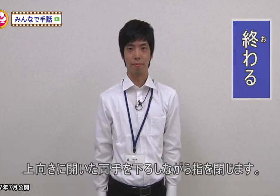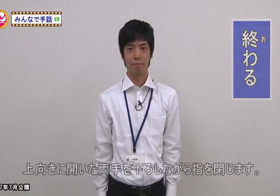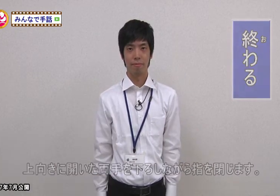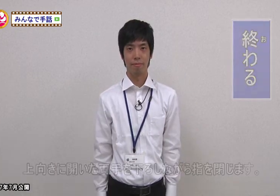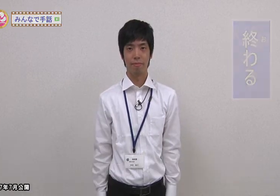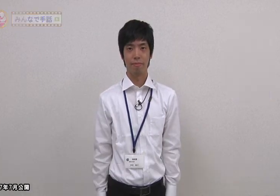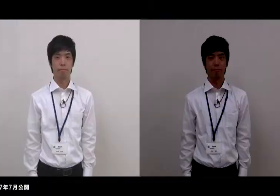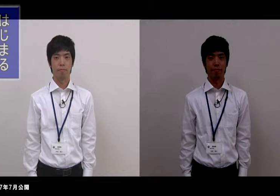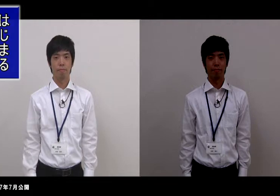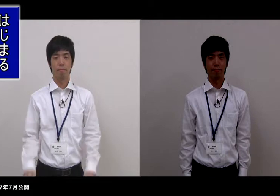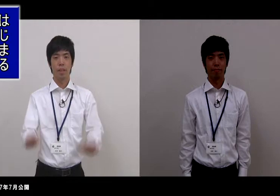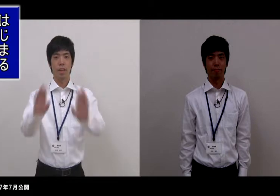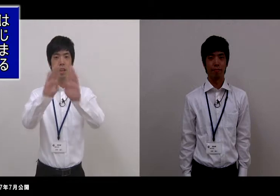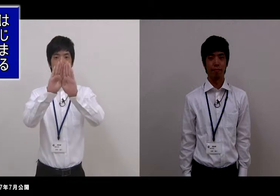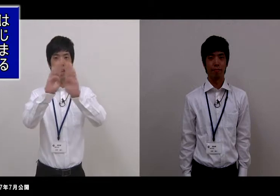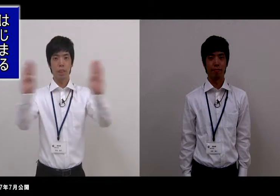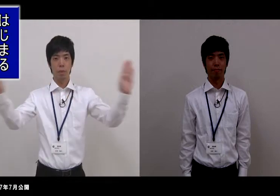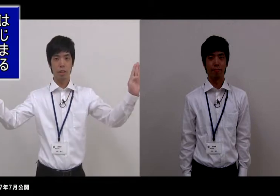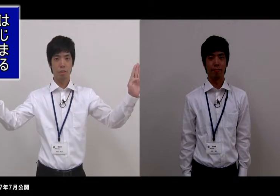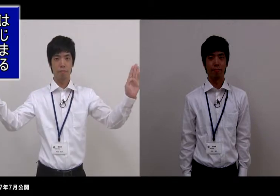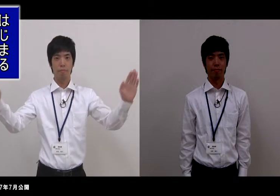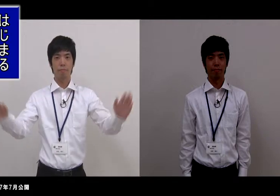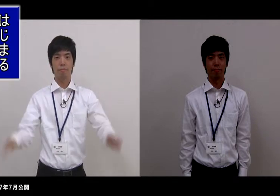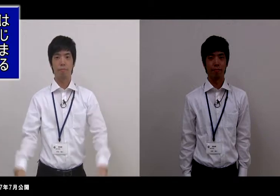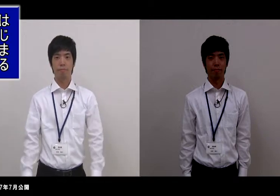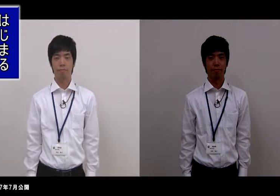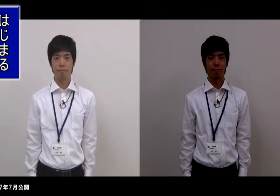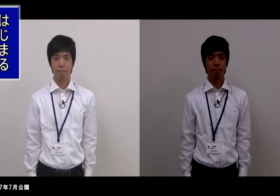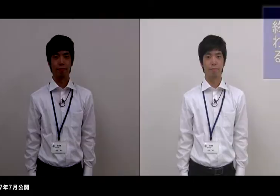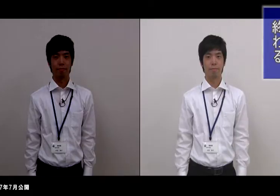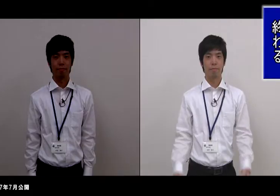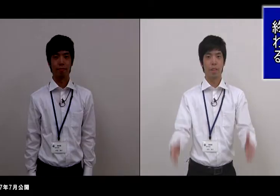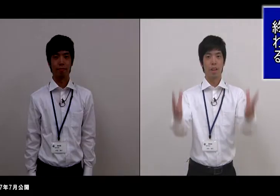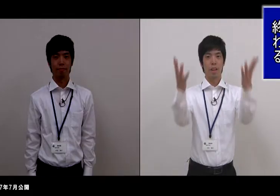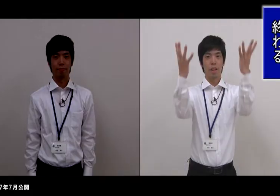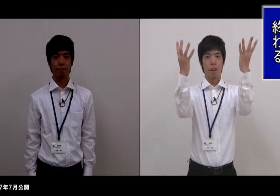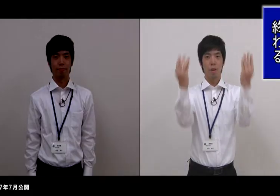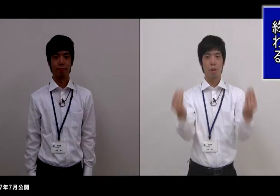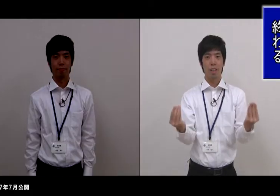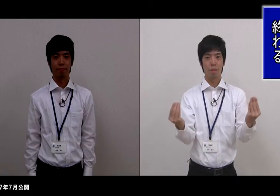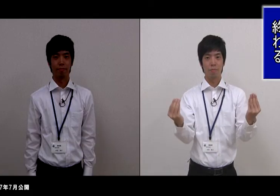始まる。終わる。